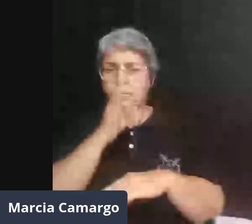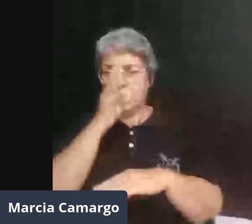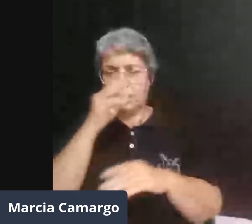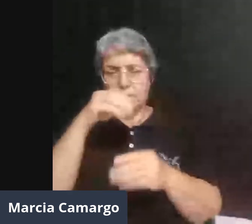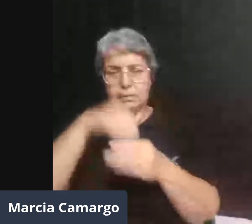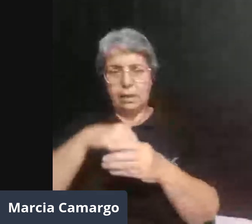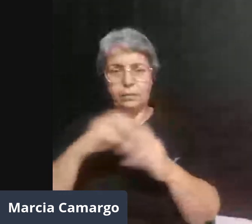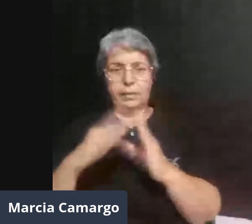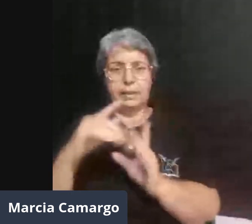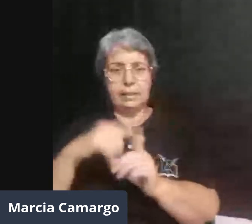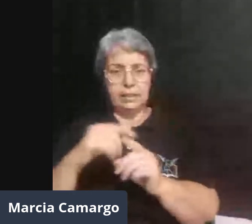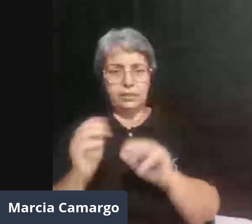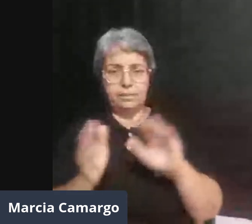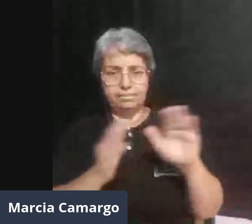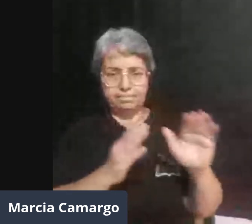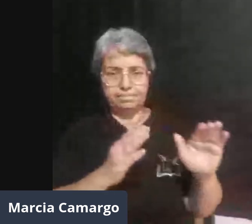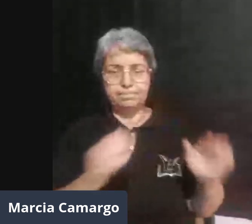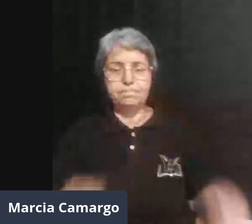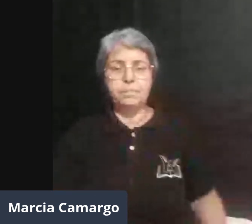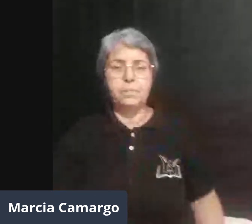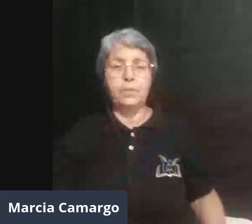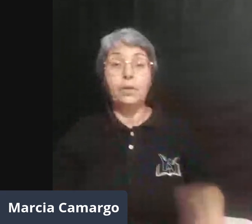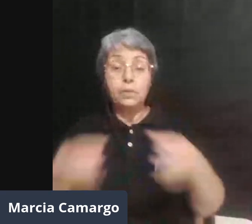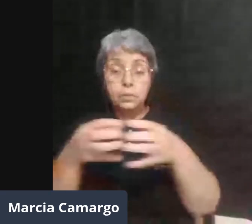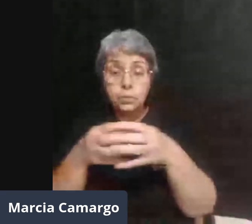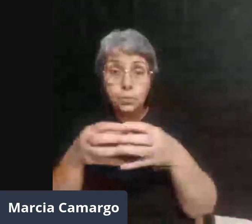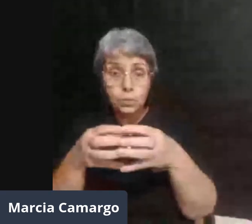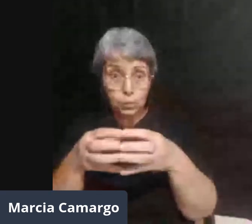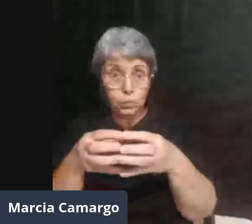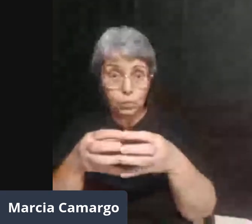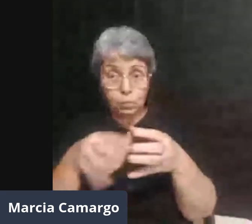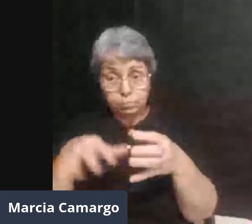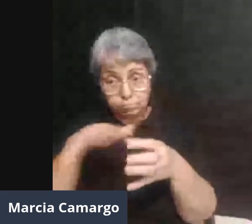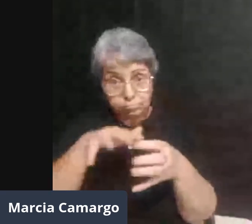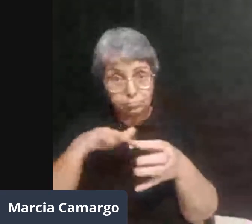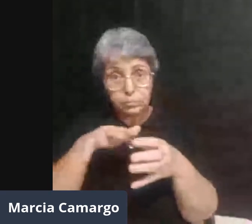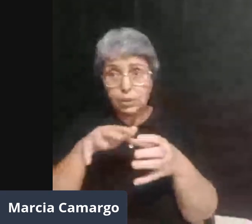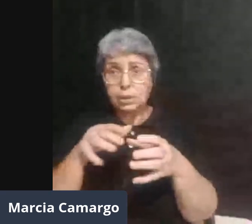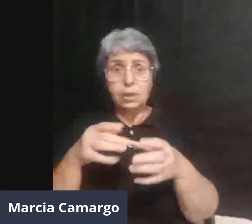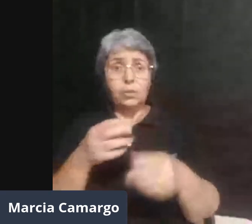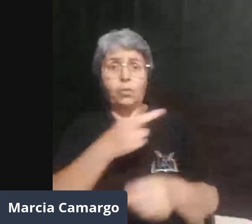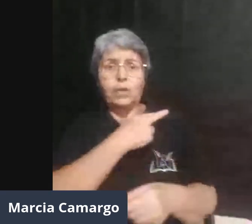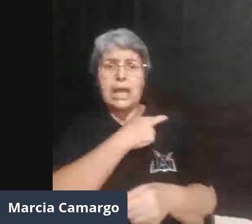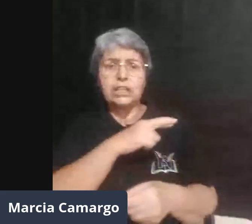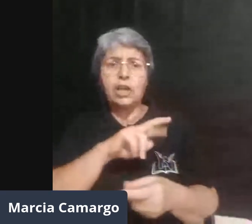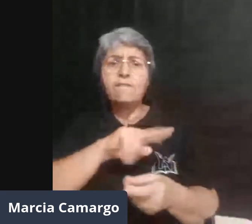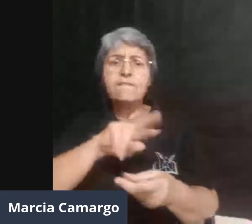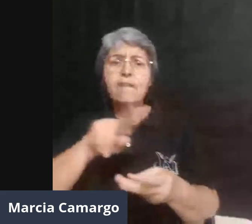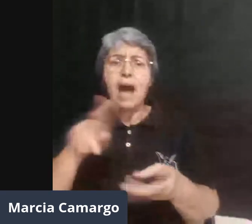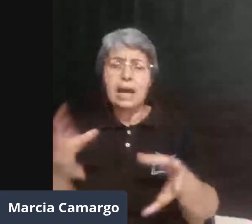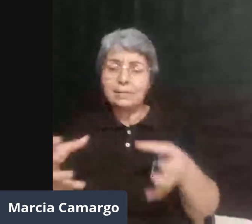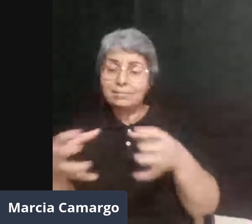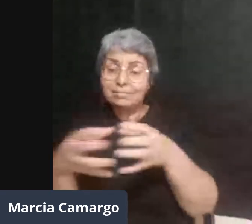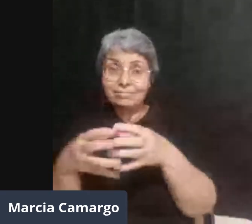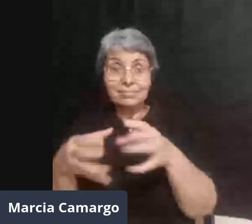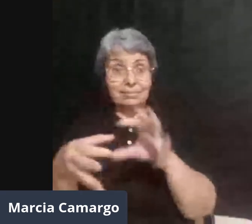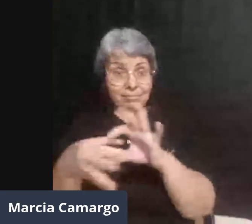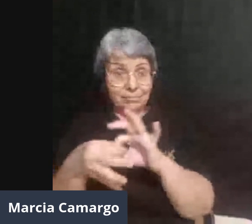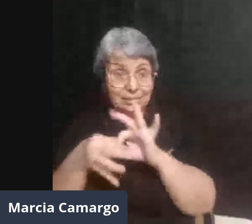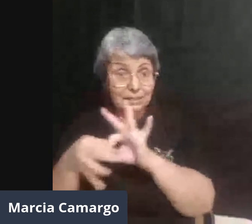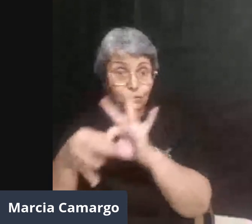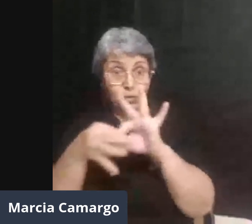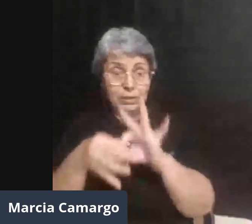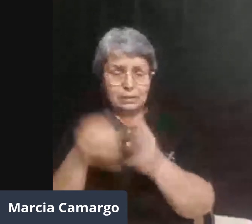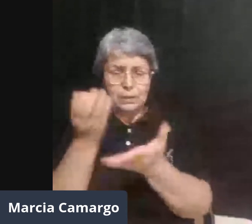Ao mesmo tempo em que o pequeno grupo, com pessoas de várias denominações, estudava profundamente as